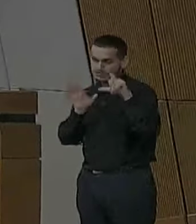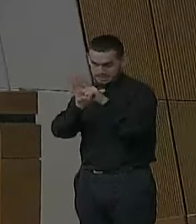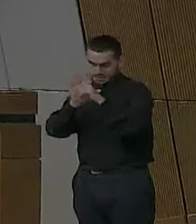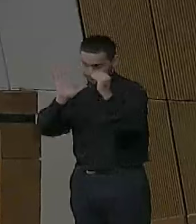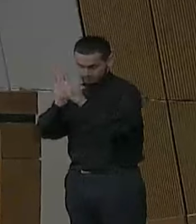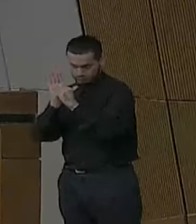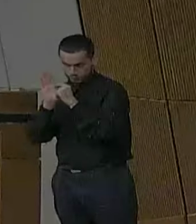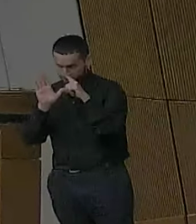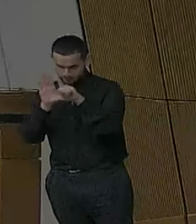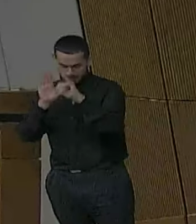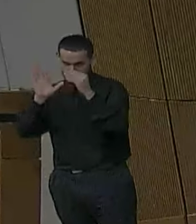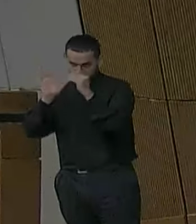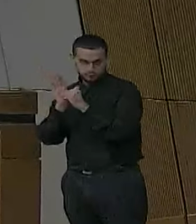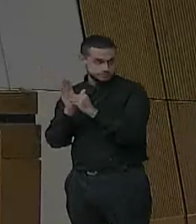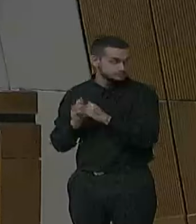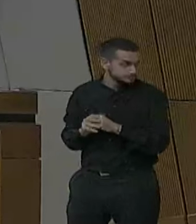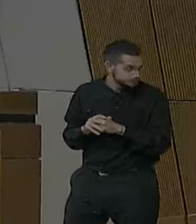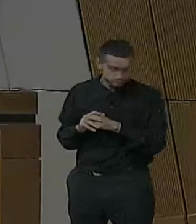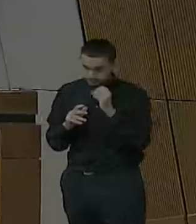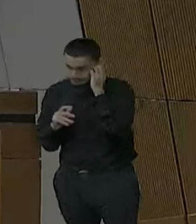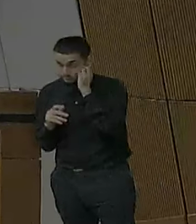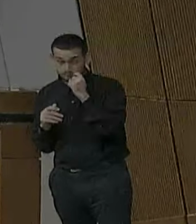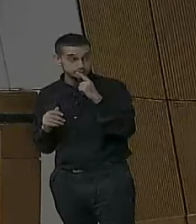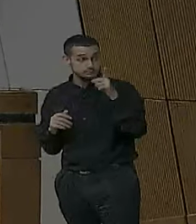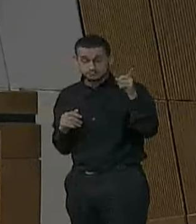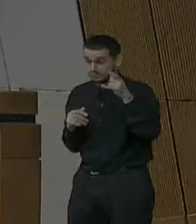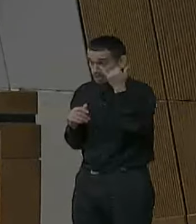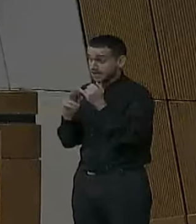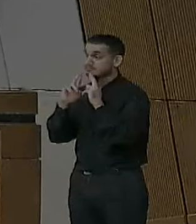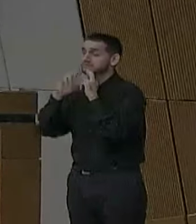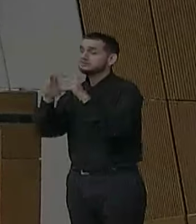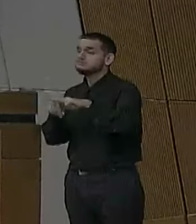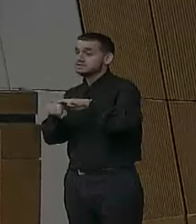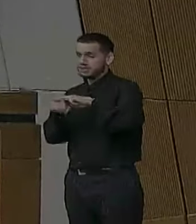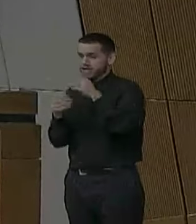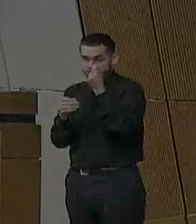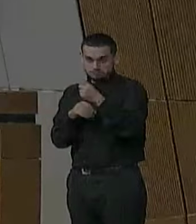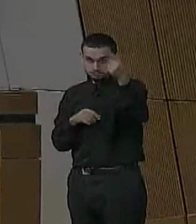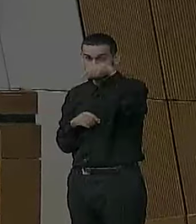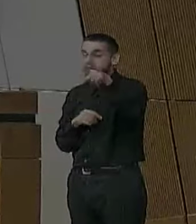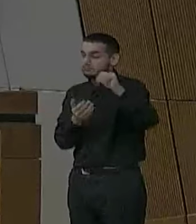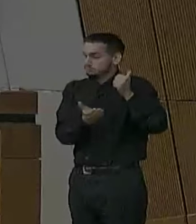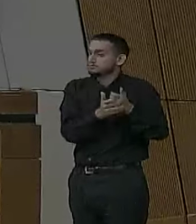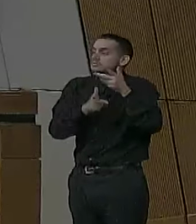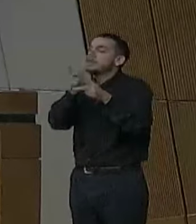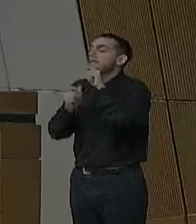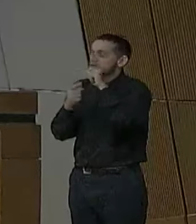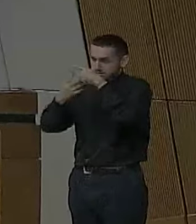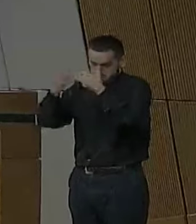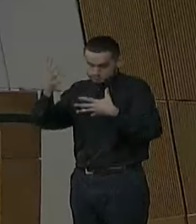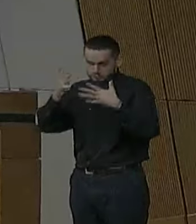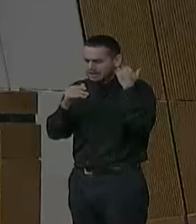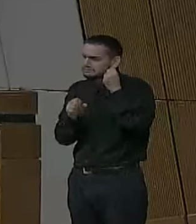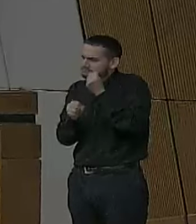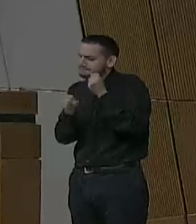Y como ente específico, entiendo que hay un representante del ministerio que también seguramente nos va a comentar la postura o lo que se ha venido haciendo, se